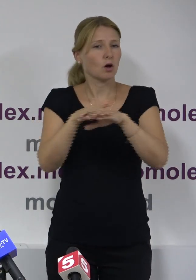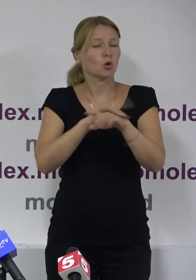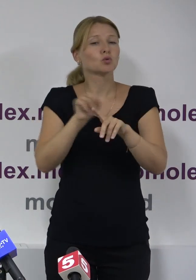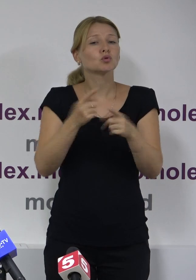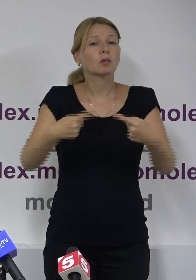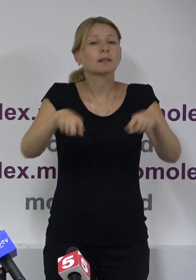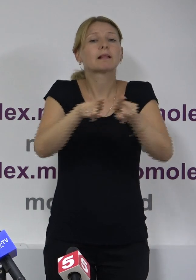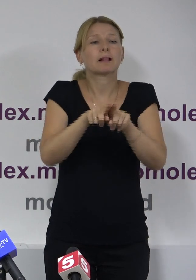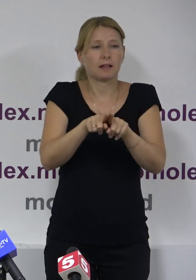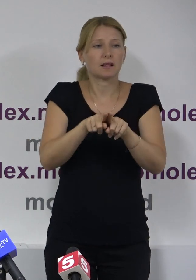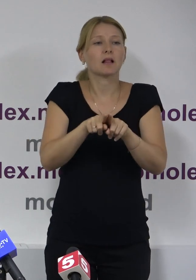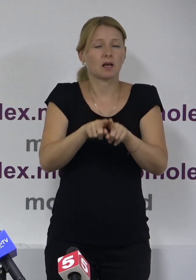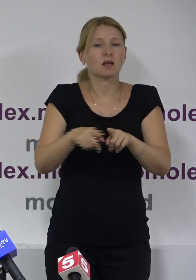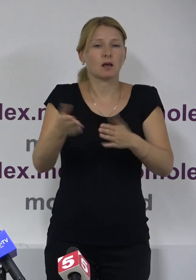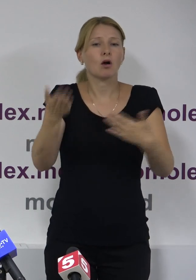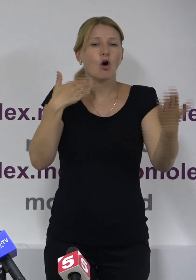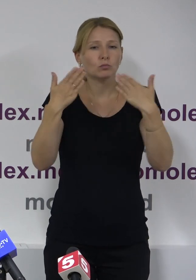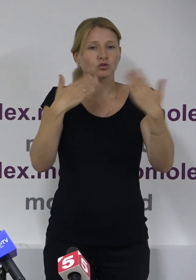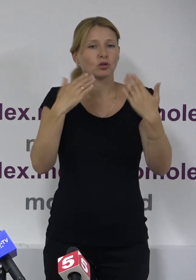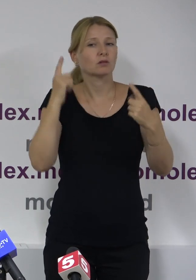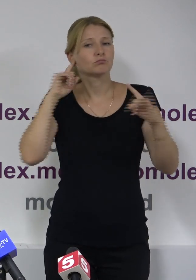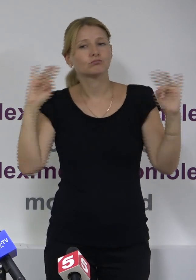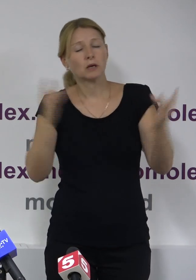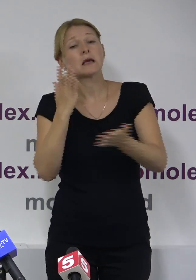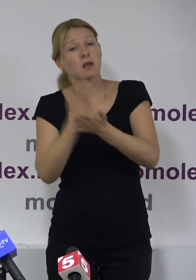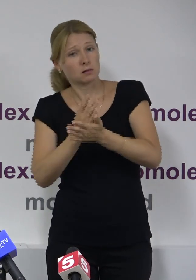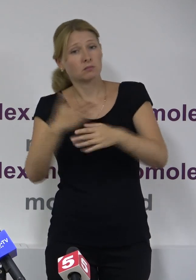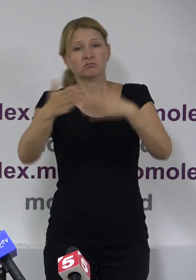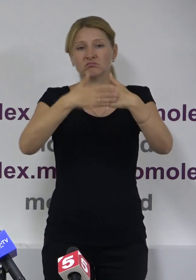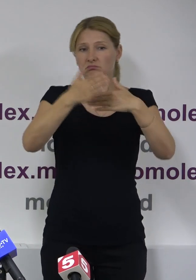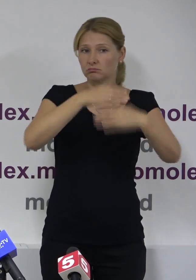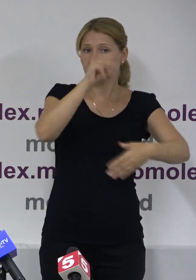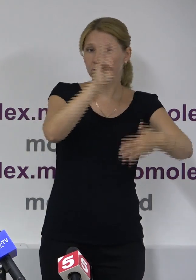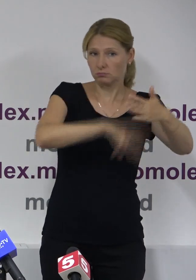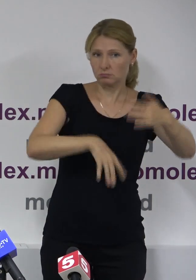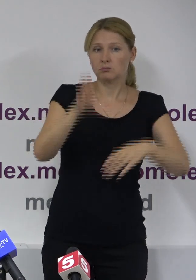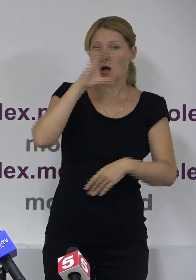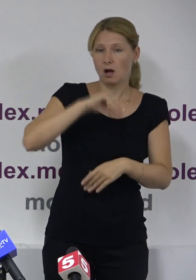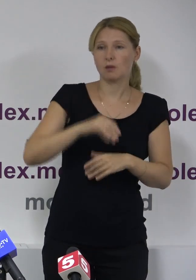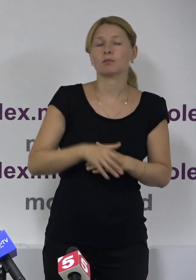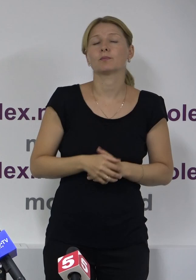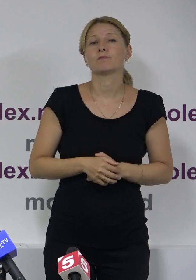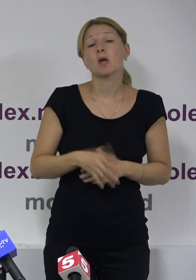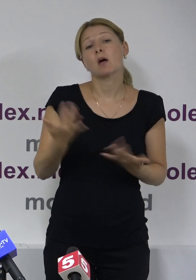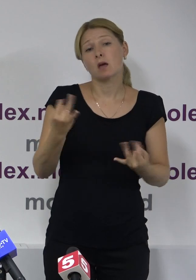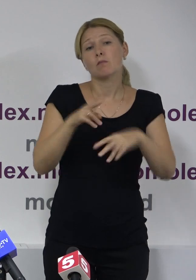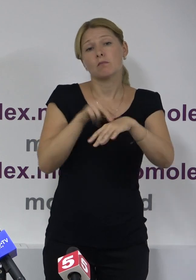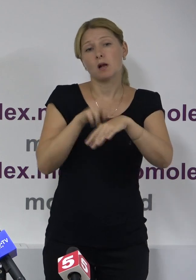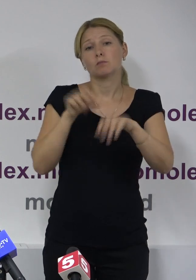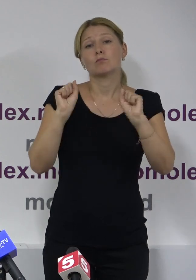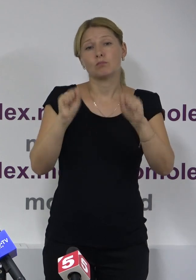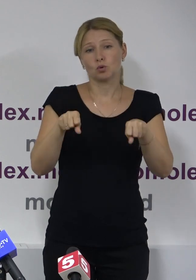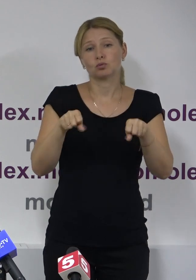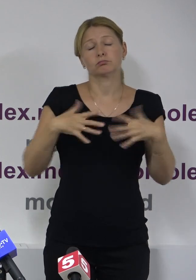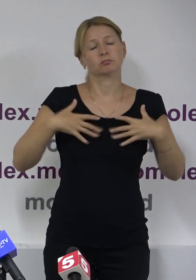de discursuri sunt penalizate sau pot fi penalizate, iar poliția probabil va